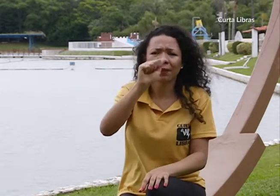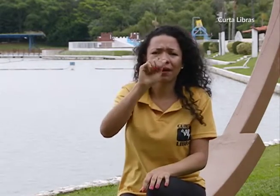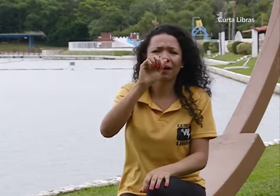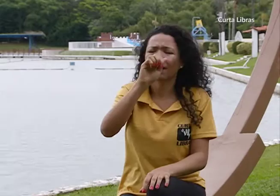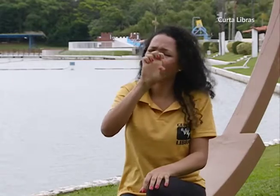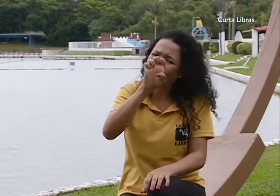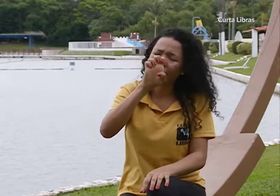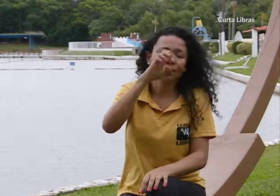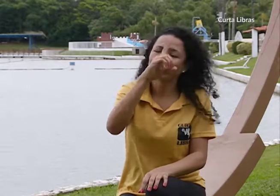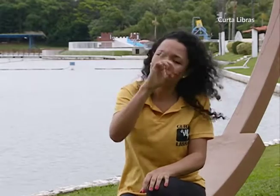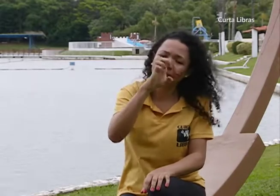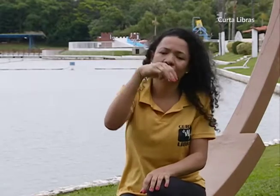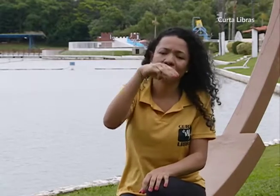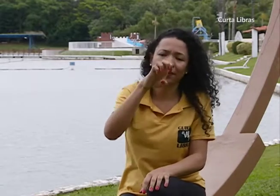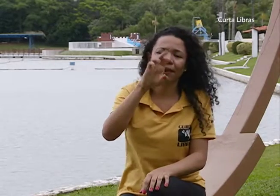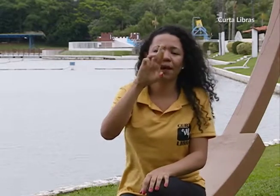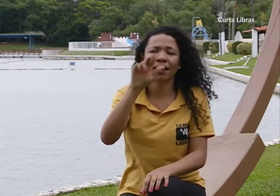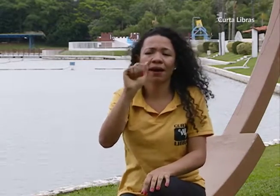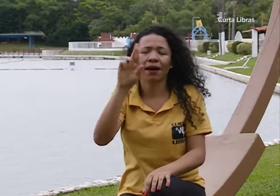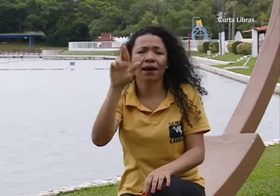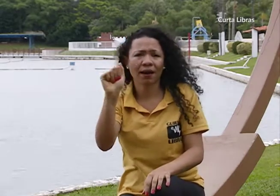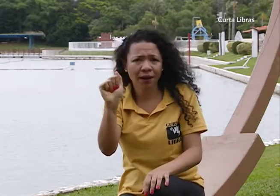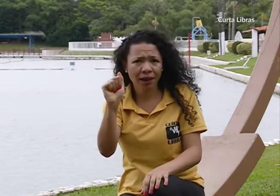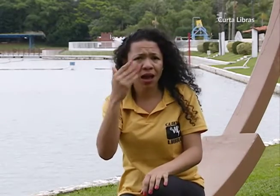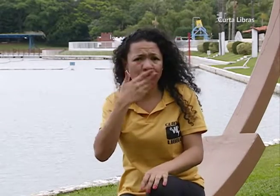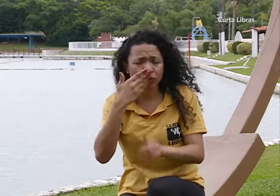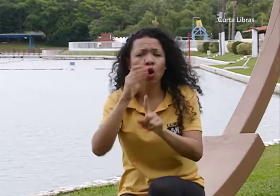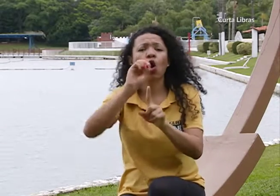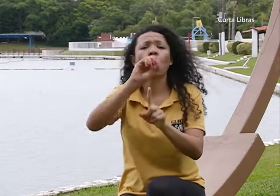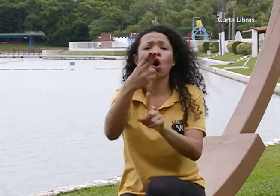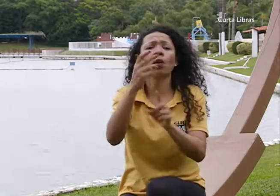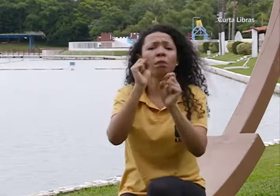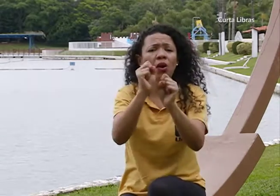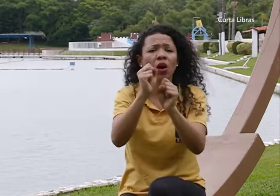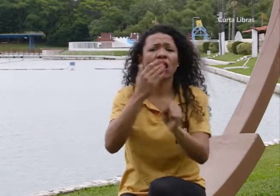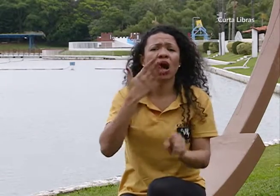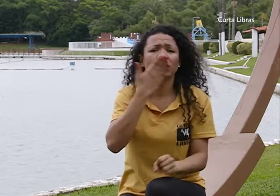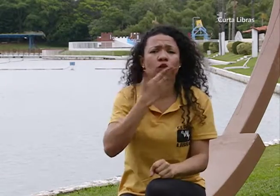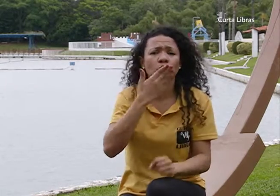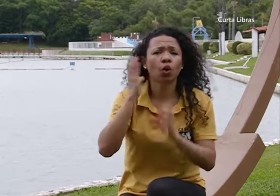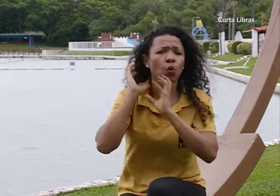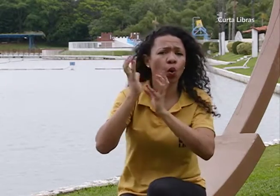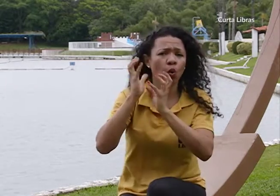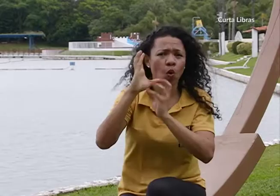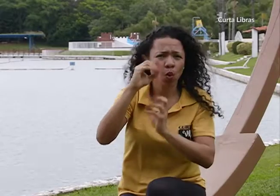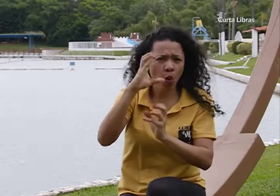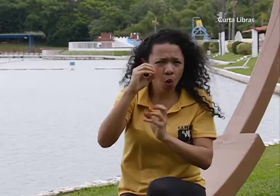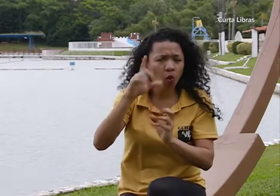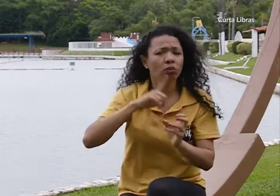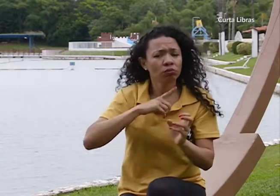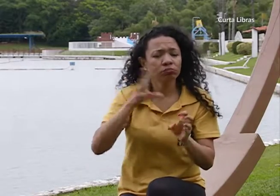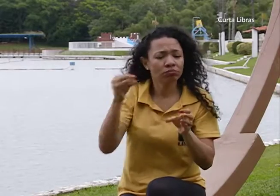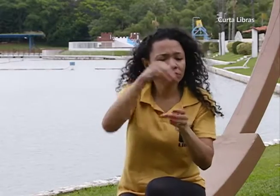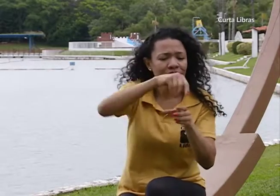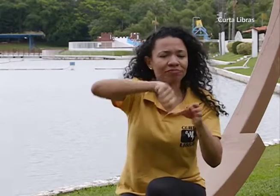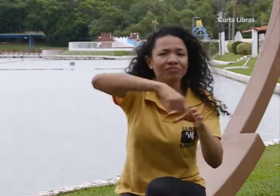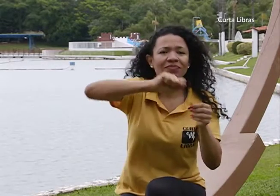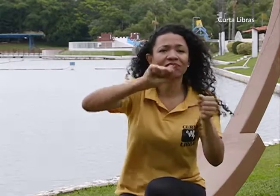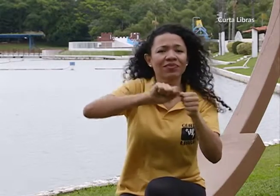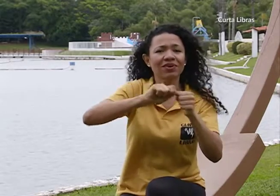por outro tipo de farinha. Você pode utilizar o açúcar demerara ou açúcar de coco. E você pode fazer com as